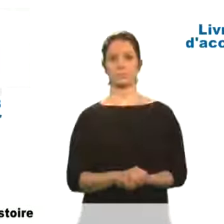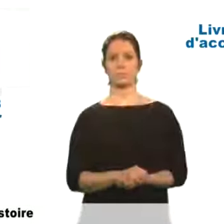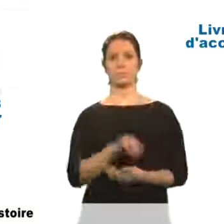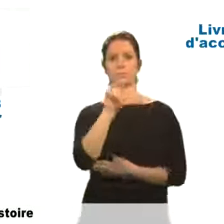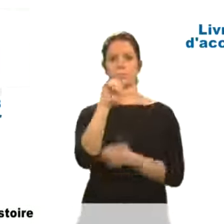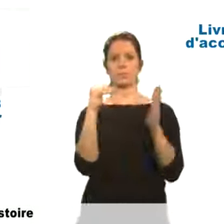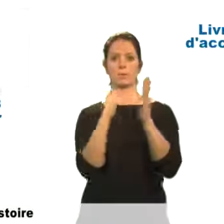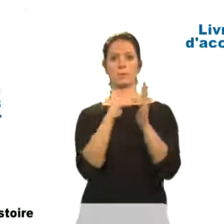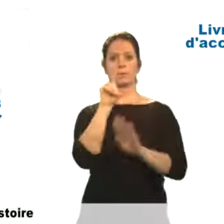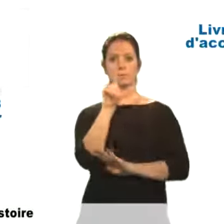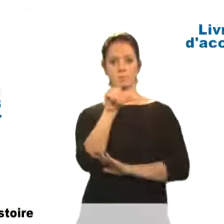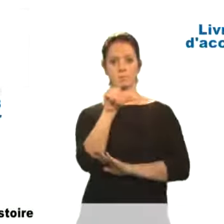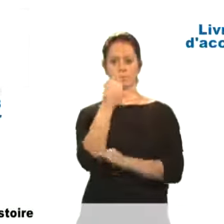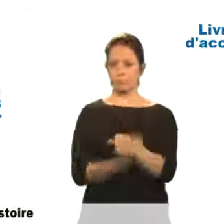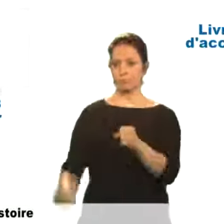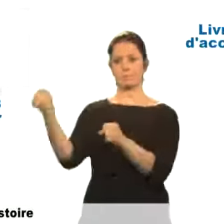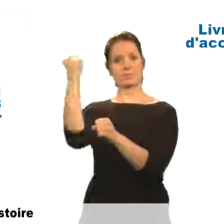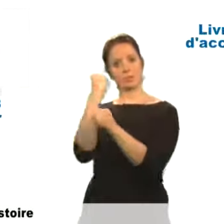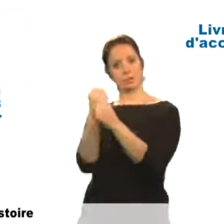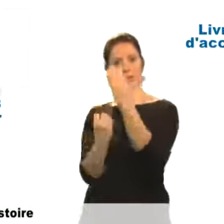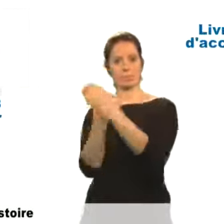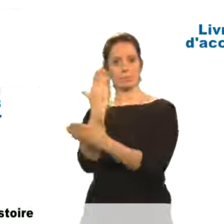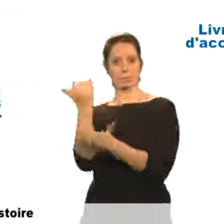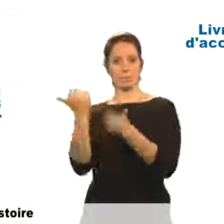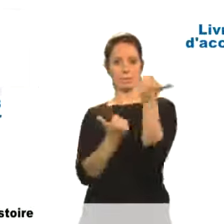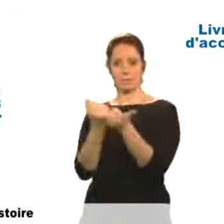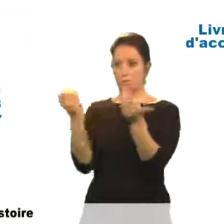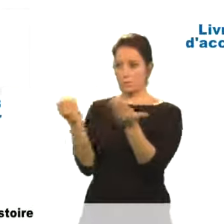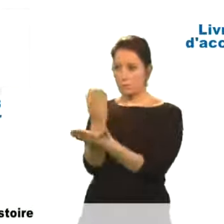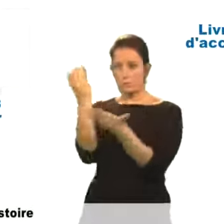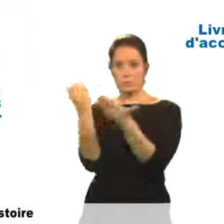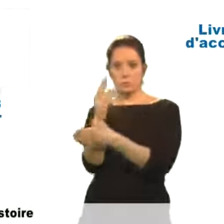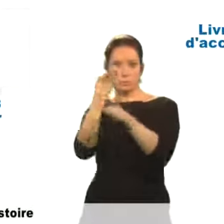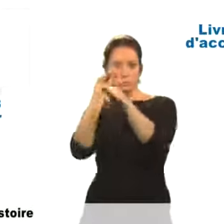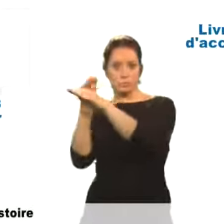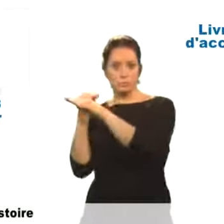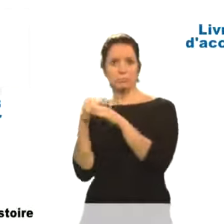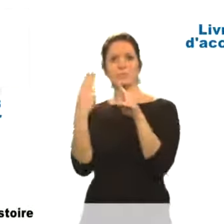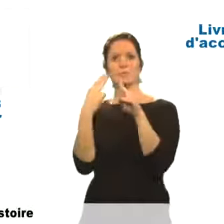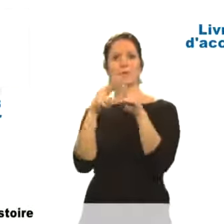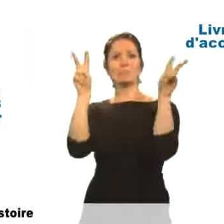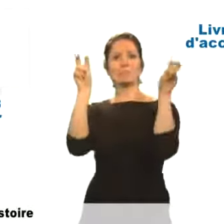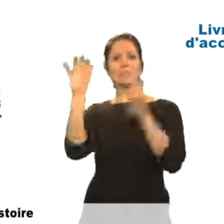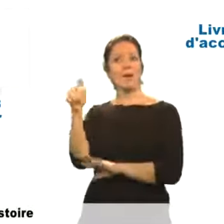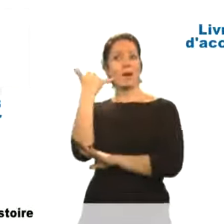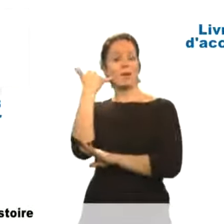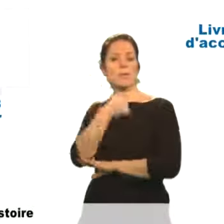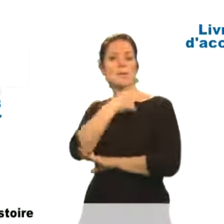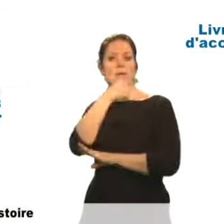2002. Lancement d'un nouveau service d'information et d'orientation, Allo Senior, destiné aux personnes âgées et à toute